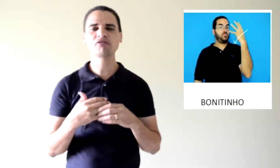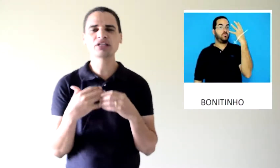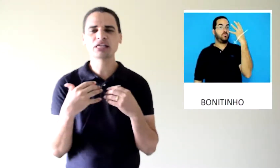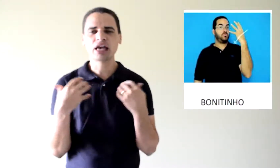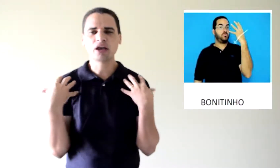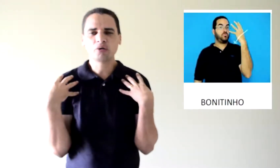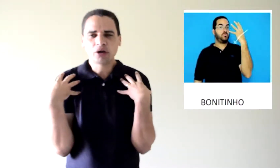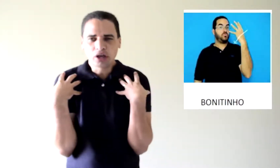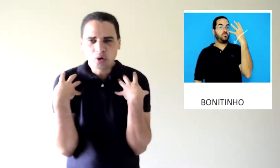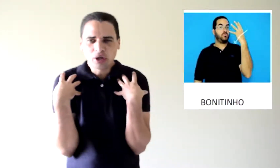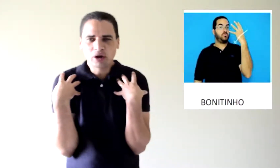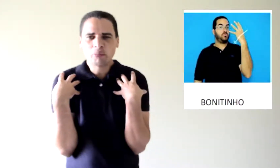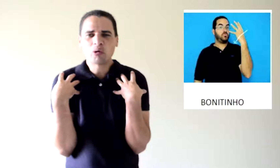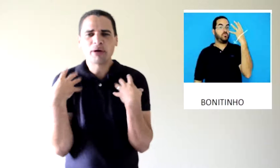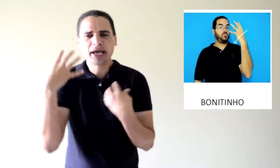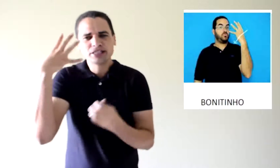talvez eu encolher um pouco mais.